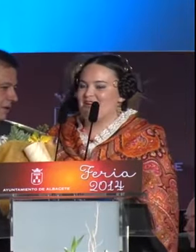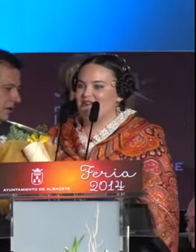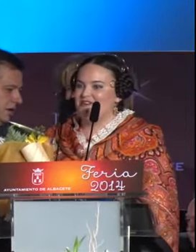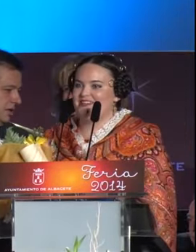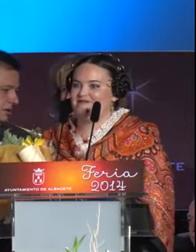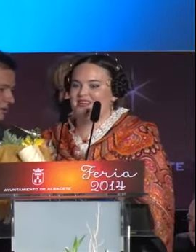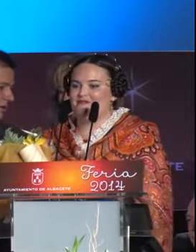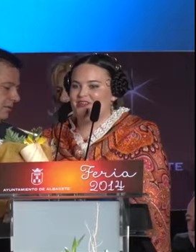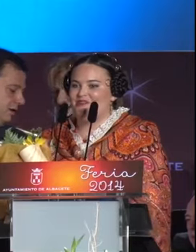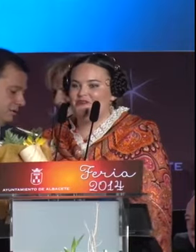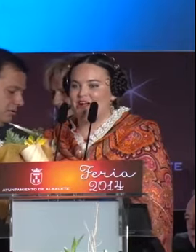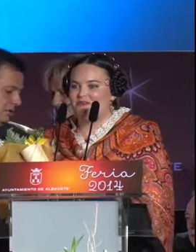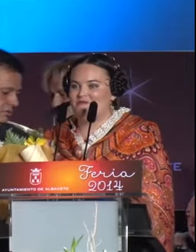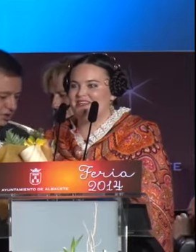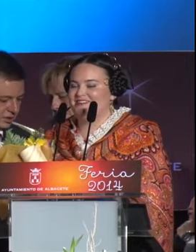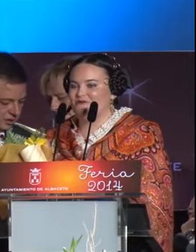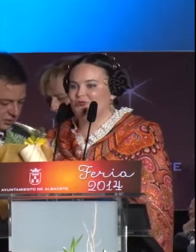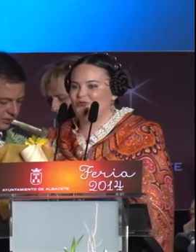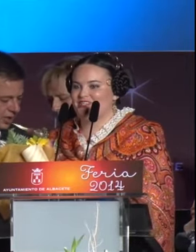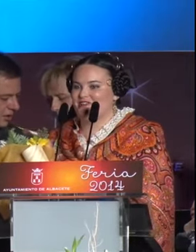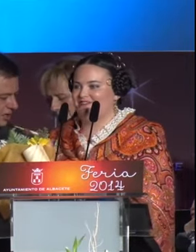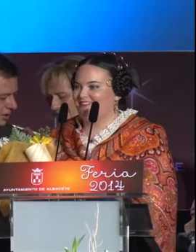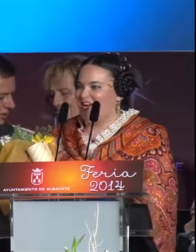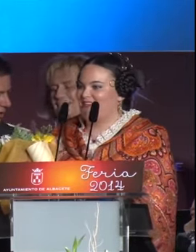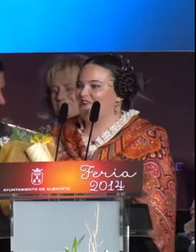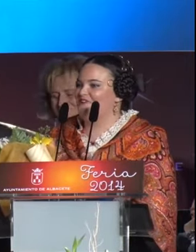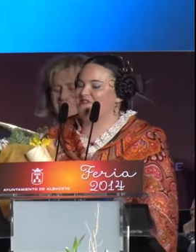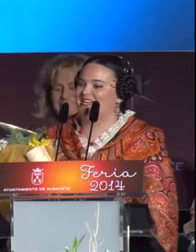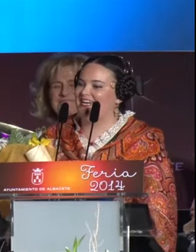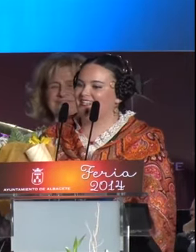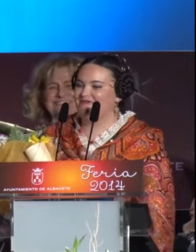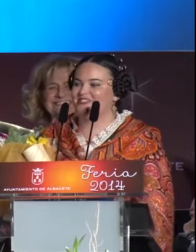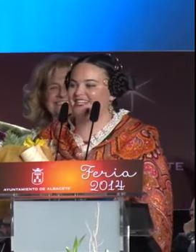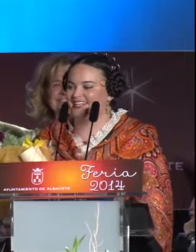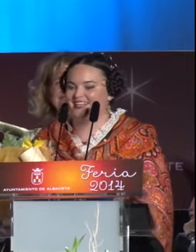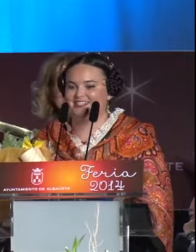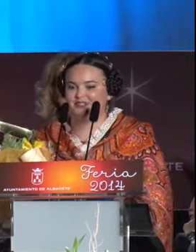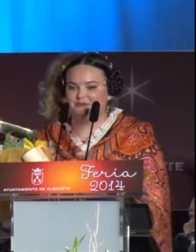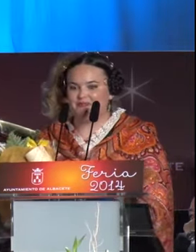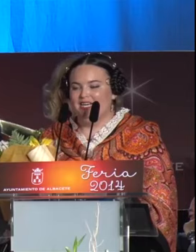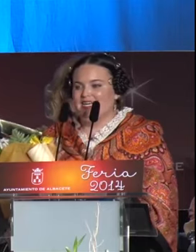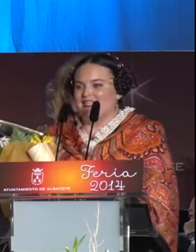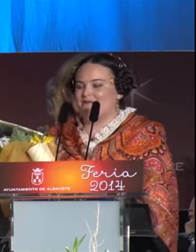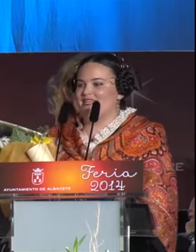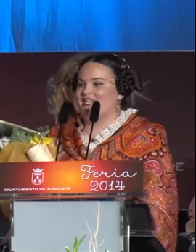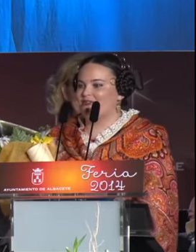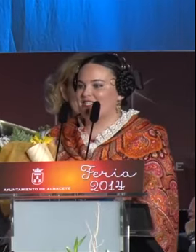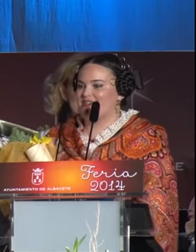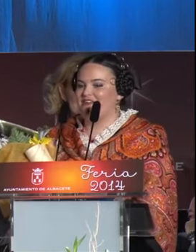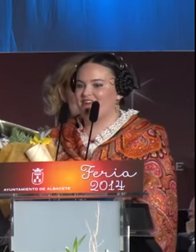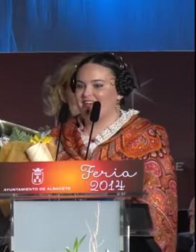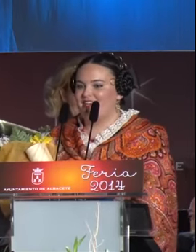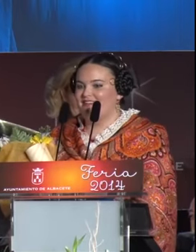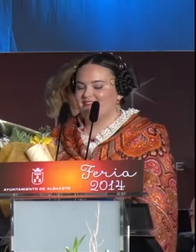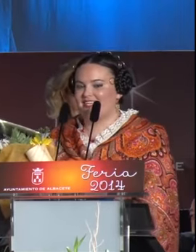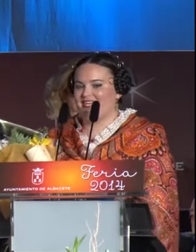que me han animado y me han apoyado a cumplir un sueño. Amigos, familiares, muchas gracias. También a la